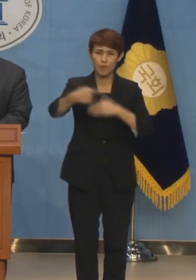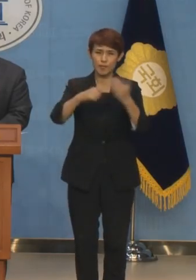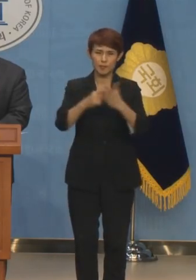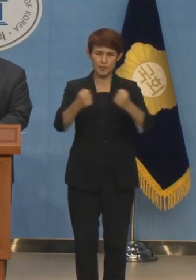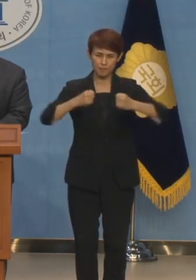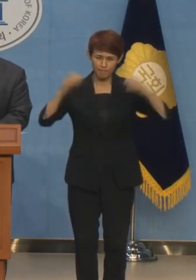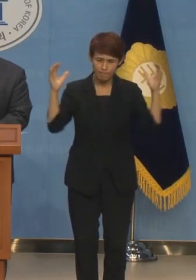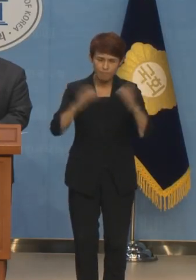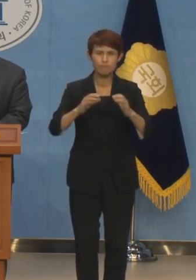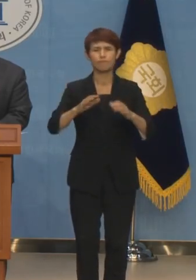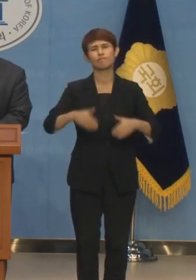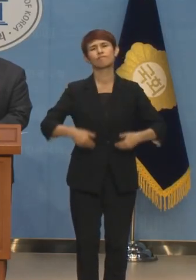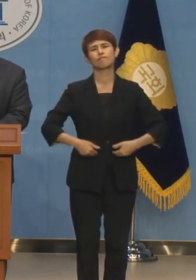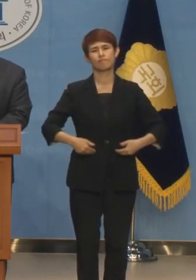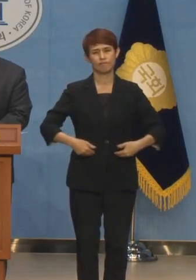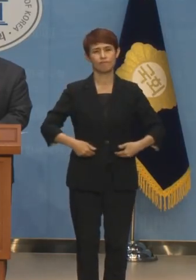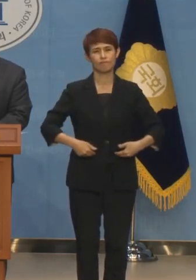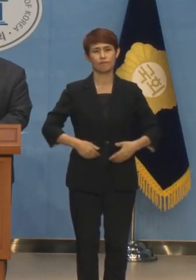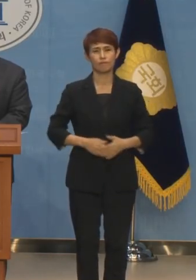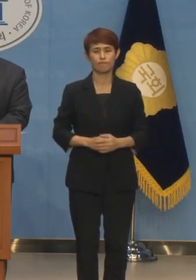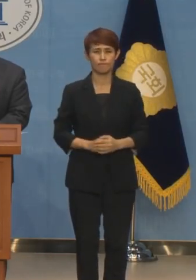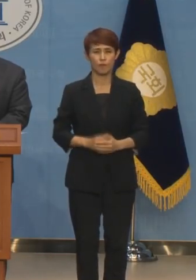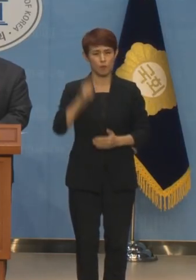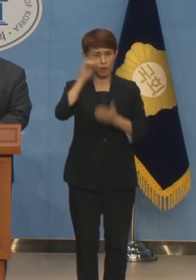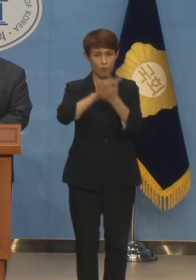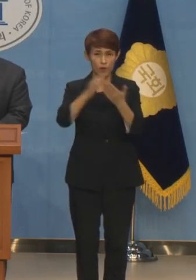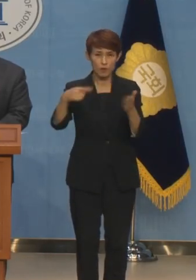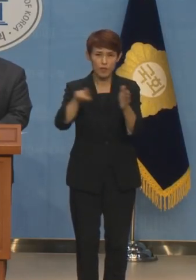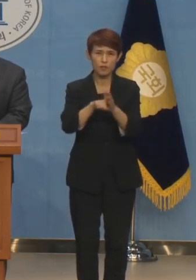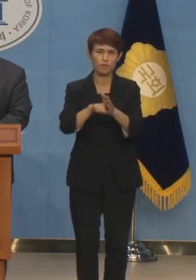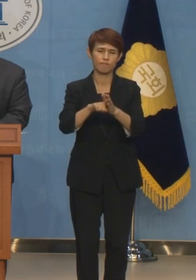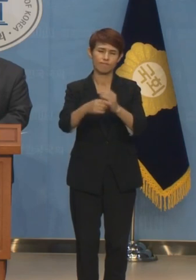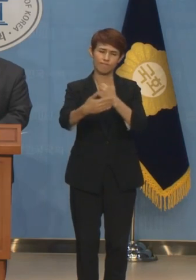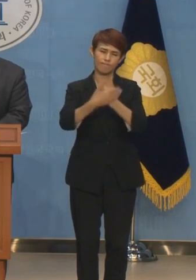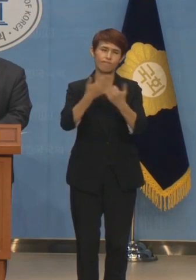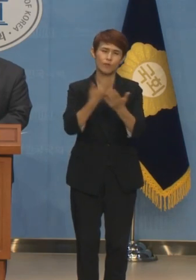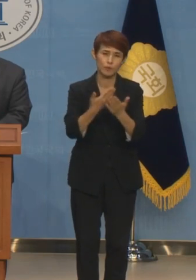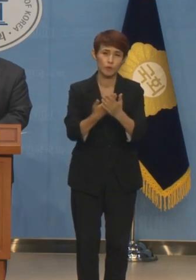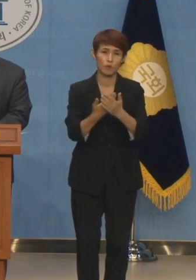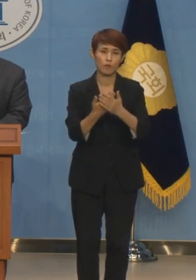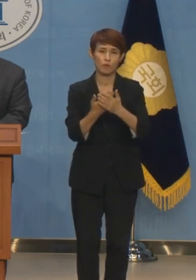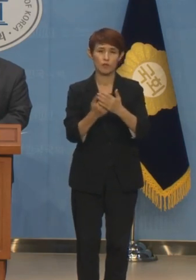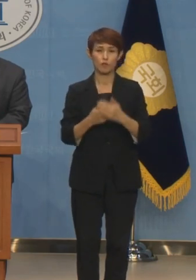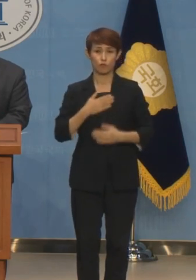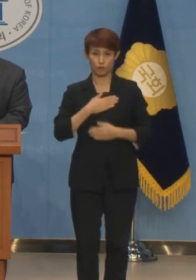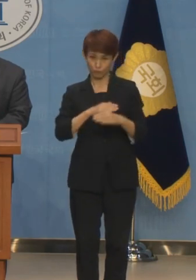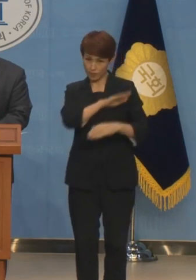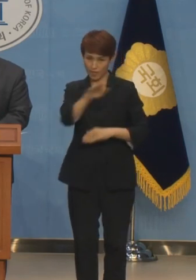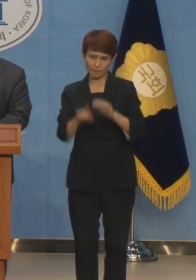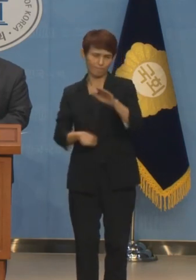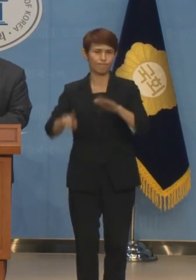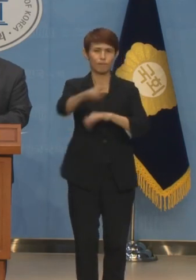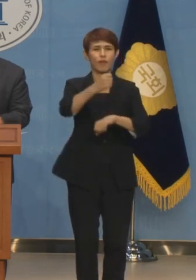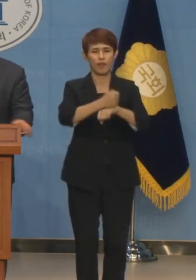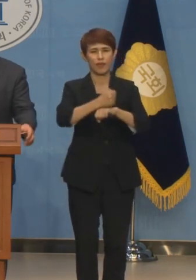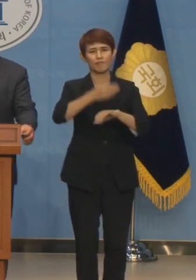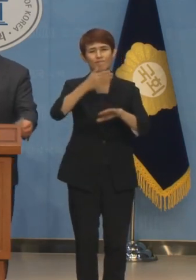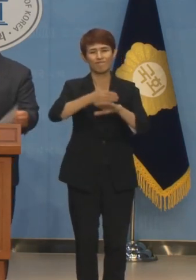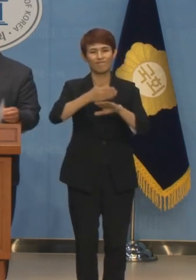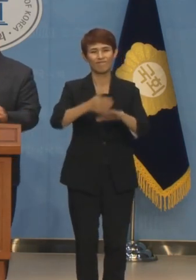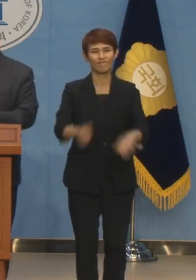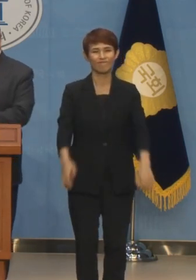의지가 절실히 필요합니다. 오로지 평화를 위해 나서 주십시오. 파주시가 앞장서겠습니다. 감사합니다.